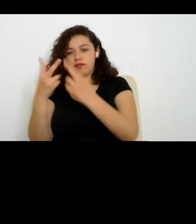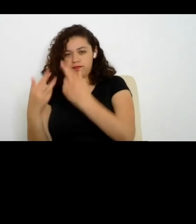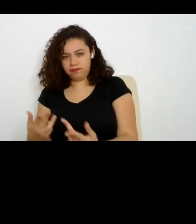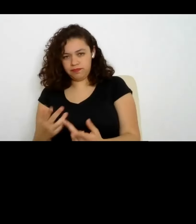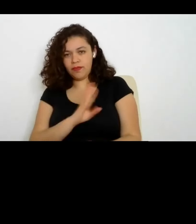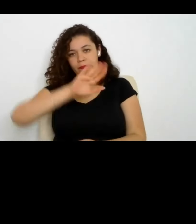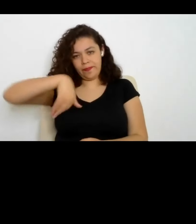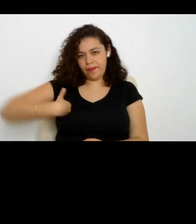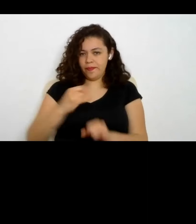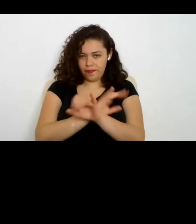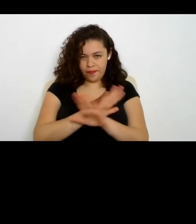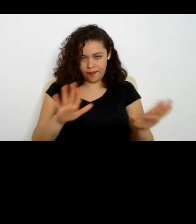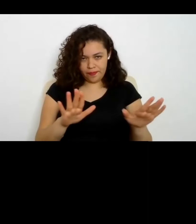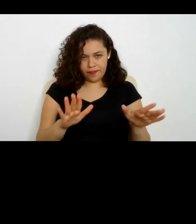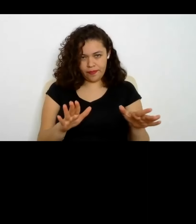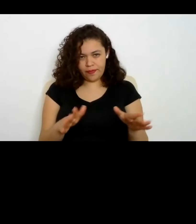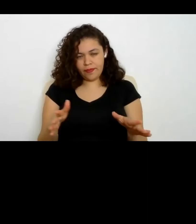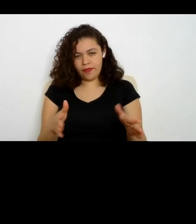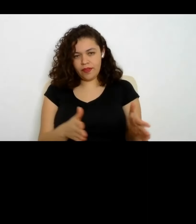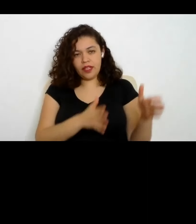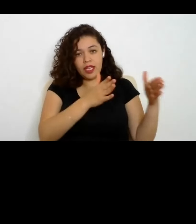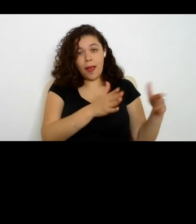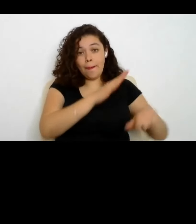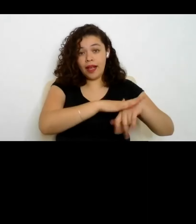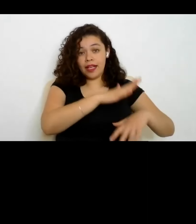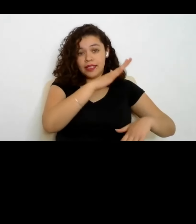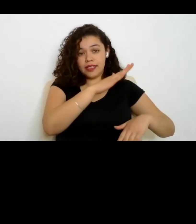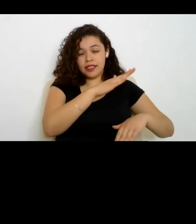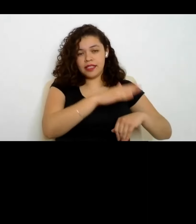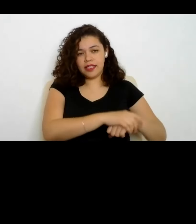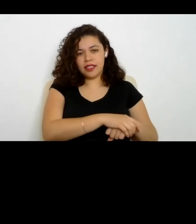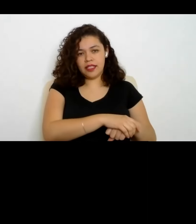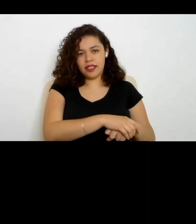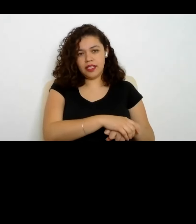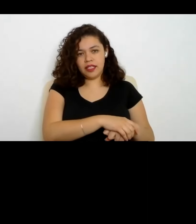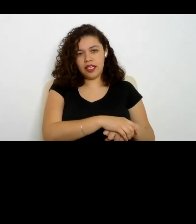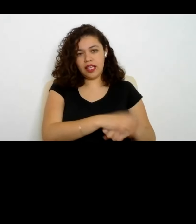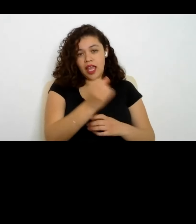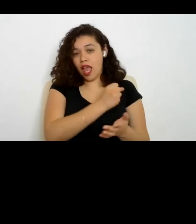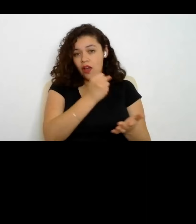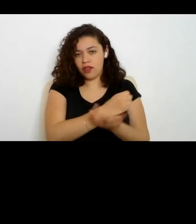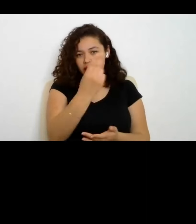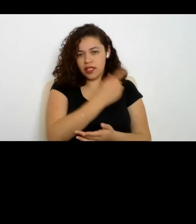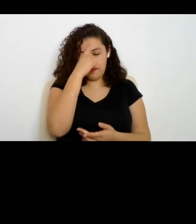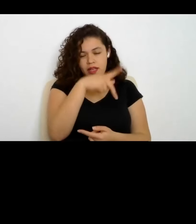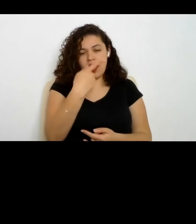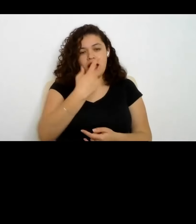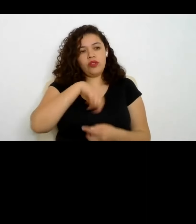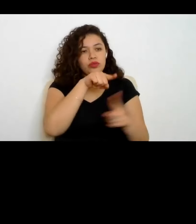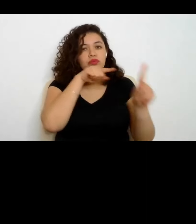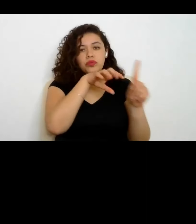de los datos personales no debe de exceder del tiempo estrictamente necesario para llevar a cabo las finalidades